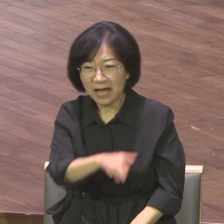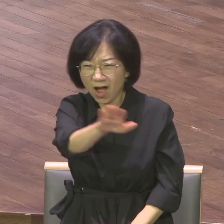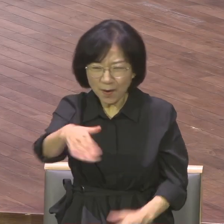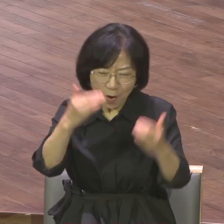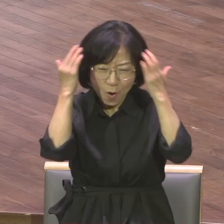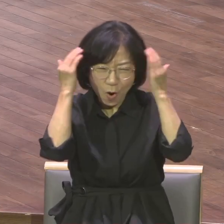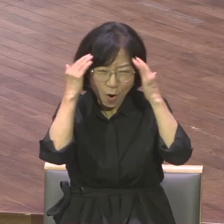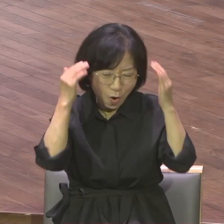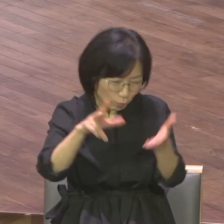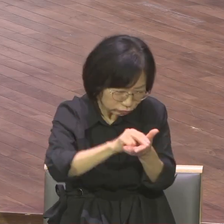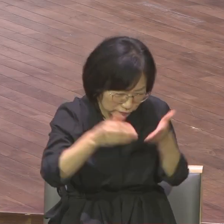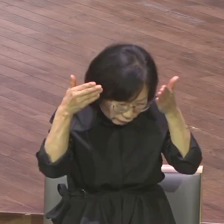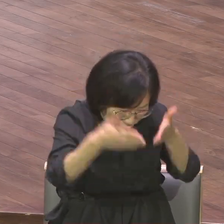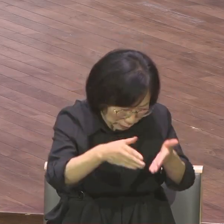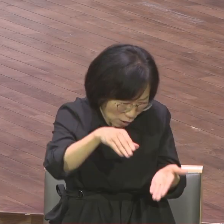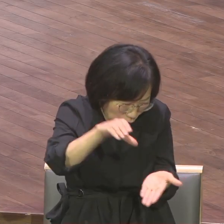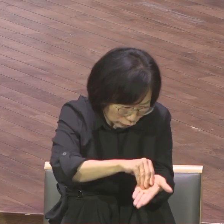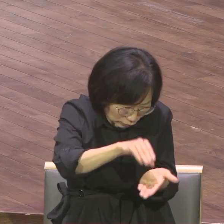하나님은요 질투하는 하나님.